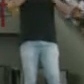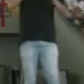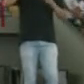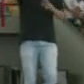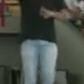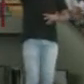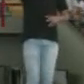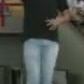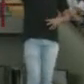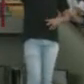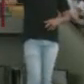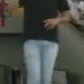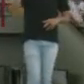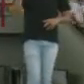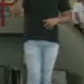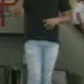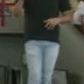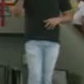pessoas estarem